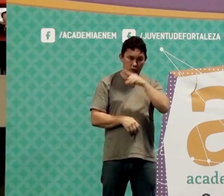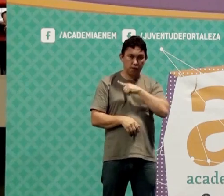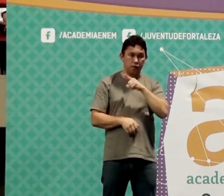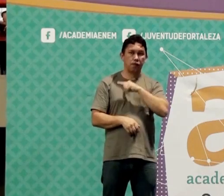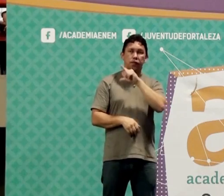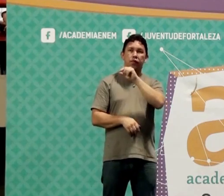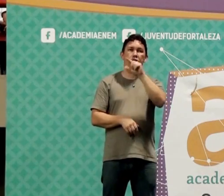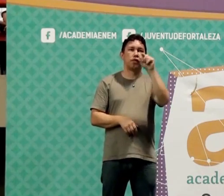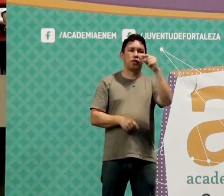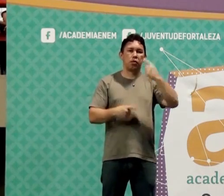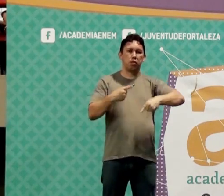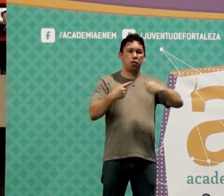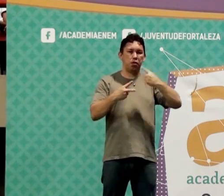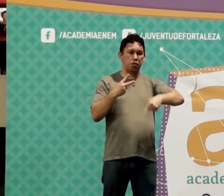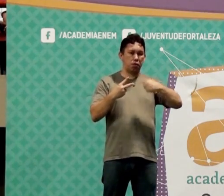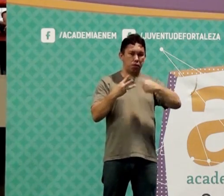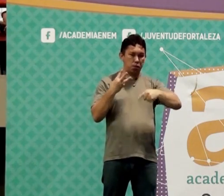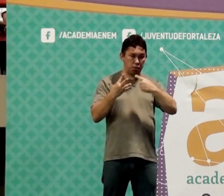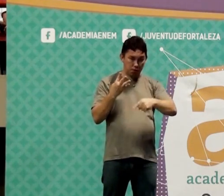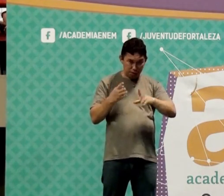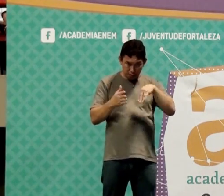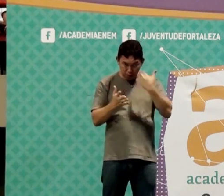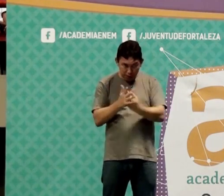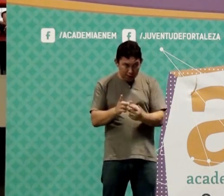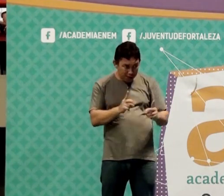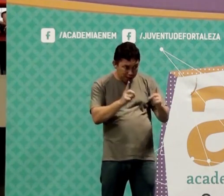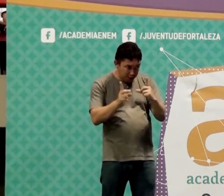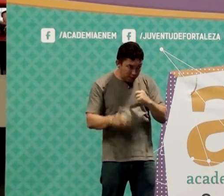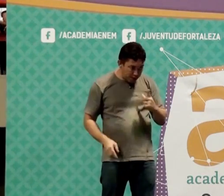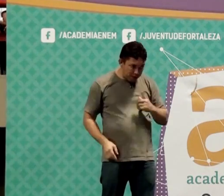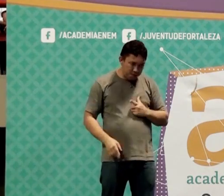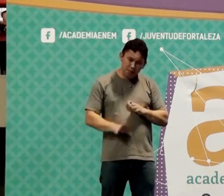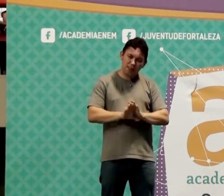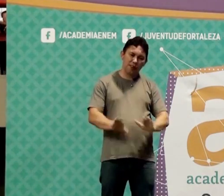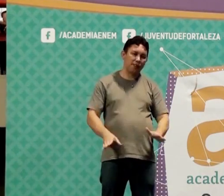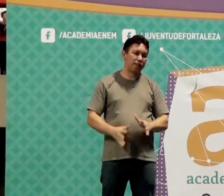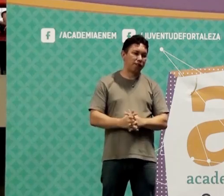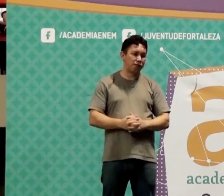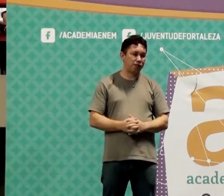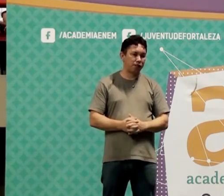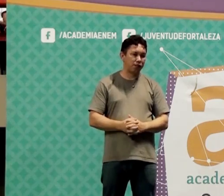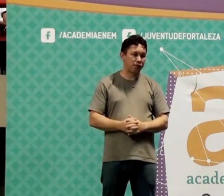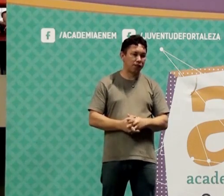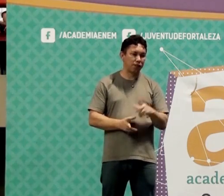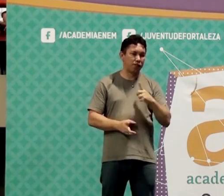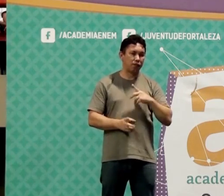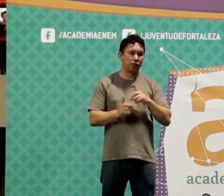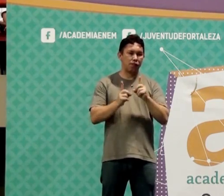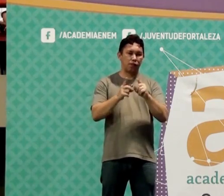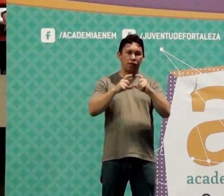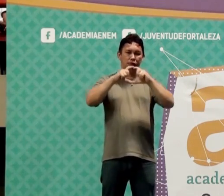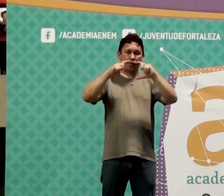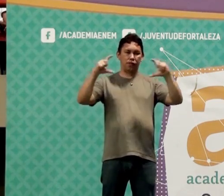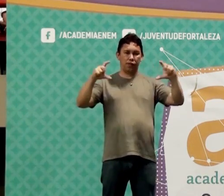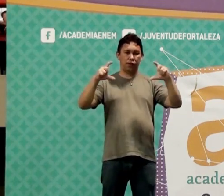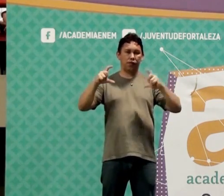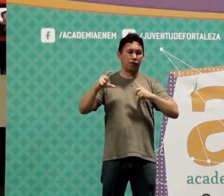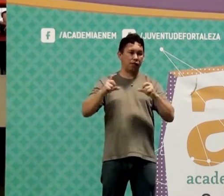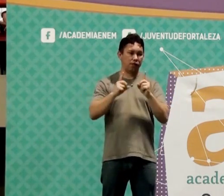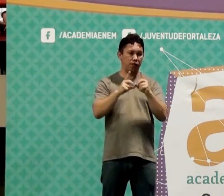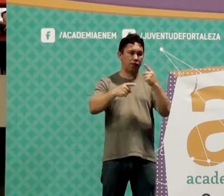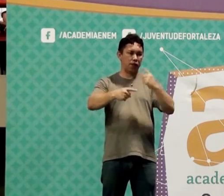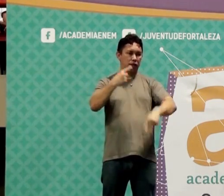como é que tu está ganhando dinheiro? Se tu está dando as coisas. Oi, entender. Tá doido, é? É Diema.